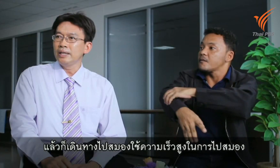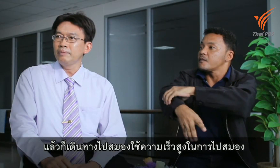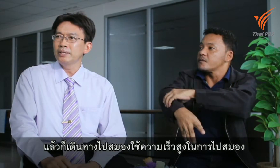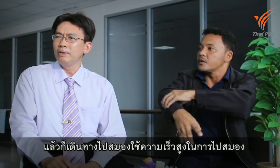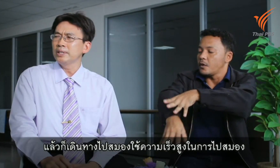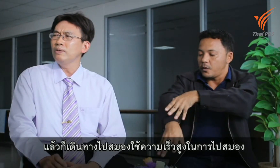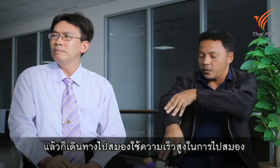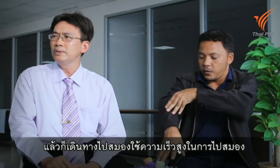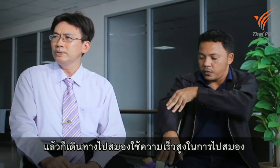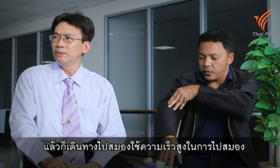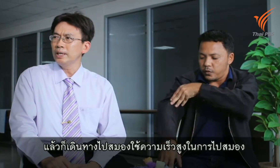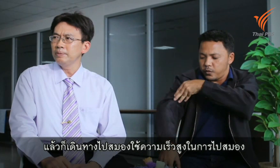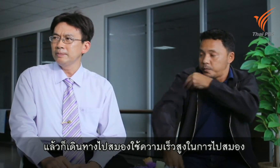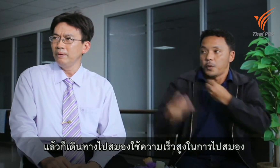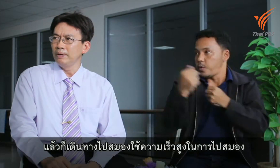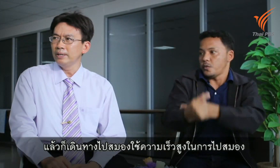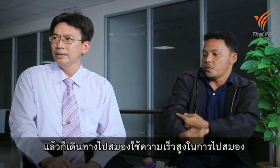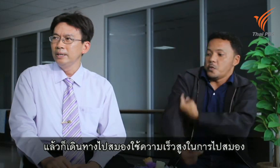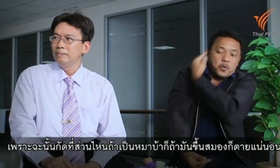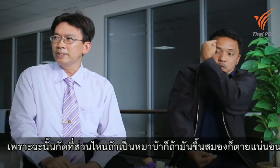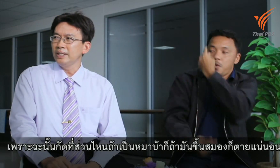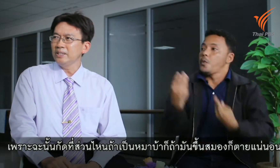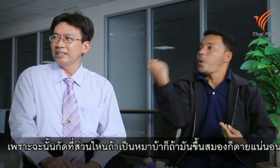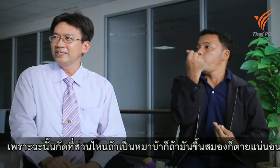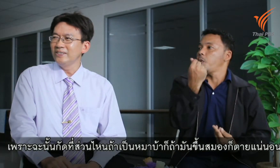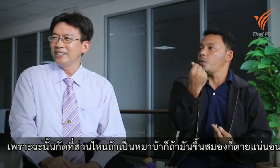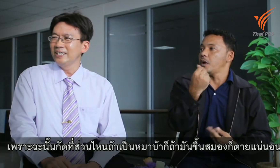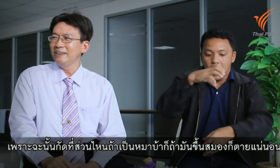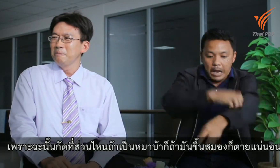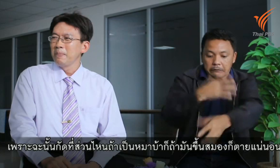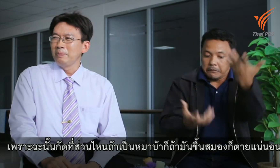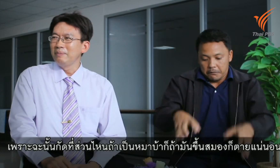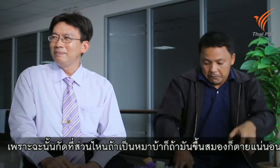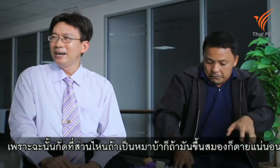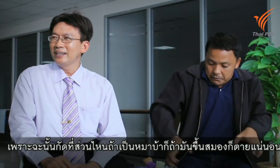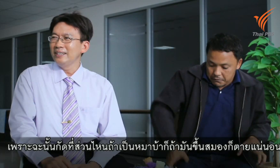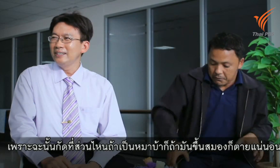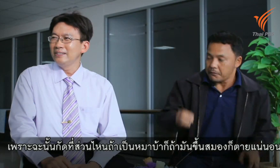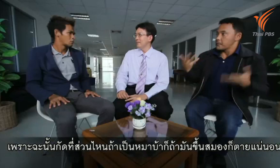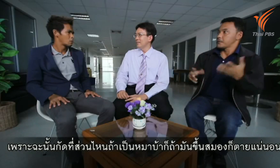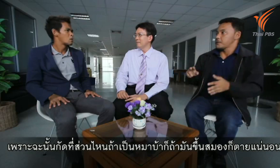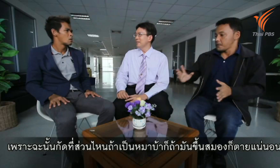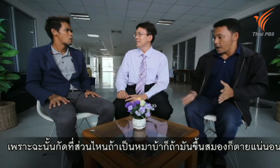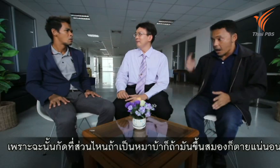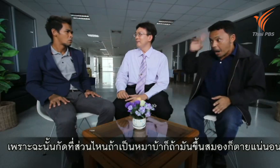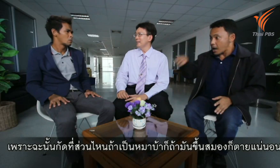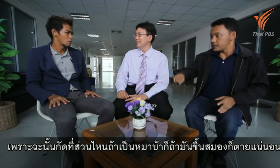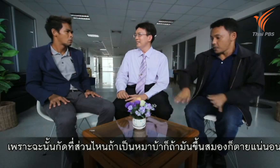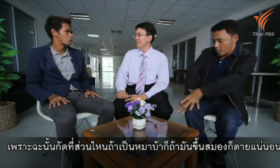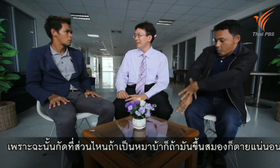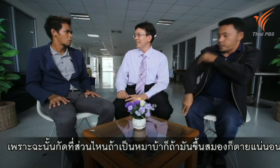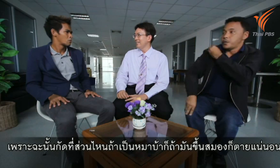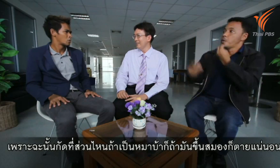ก็เดินทางไปสมองใช้ความเร็วสูงในการไปสมองนะเพราะฉะนั้นกัดที่ส่วนไหนถ้าเป็นหมาบ้าก็ถ้ามันขึ้นสมองมา